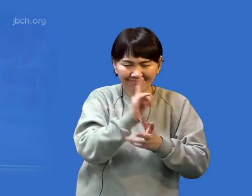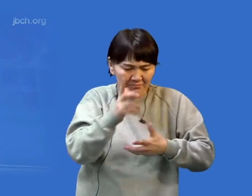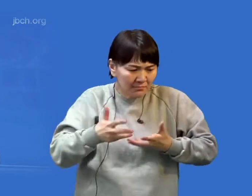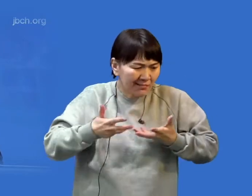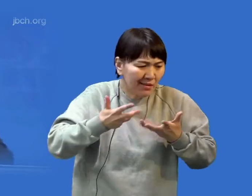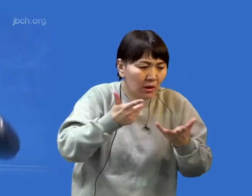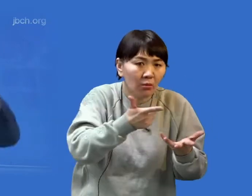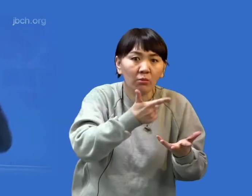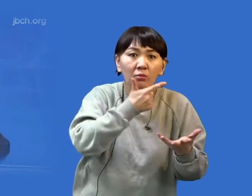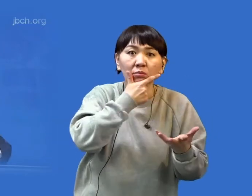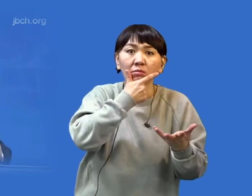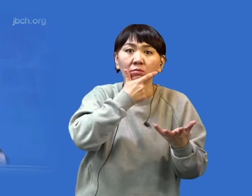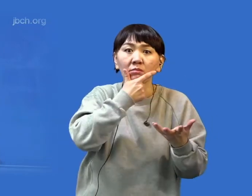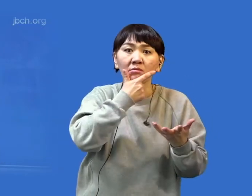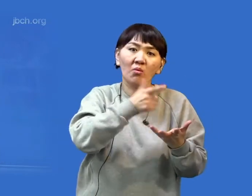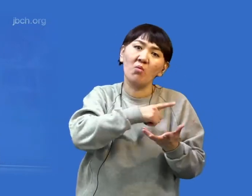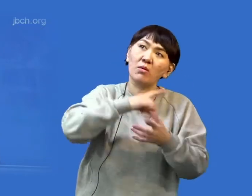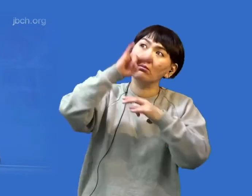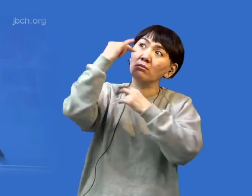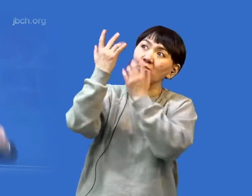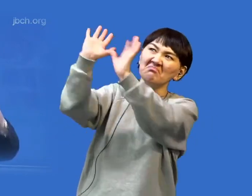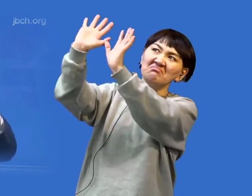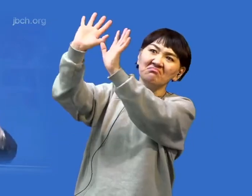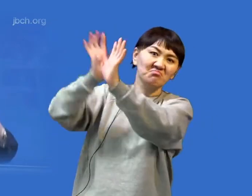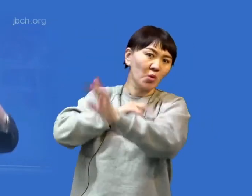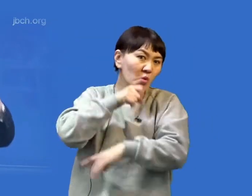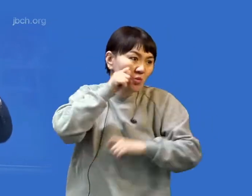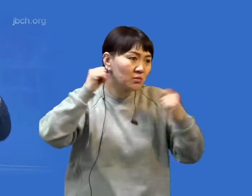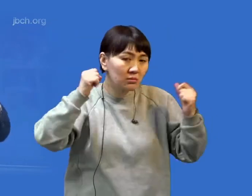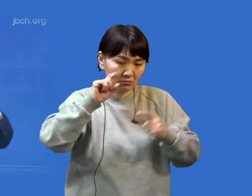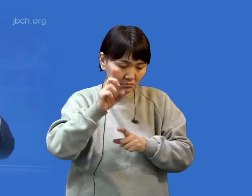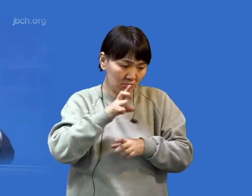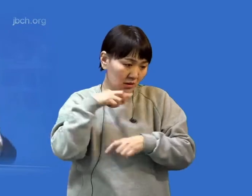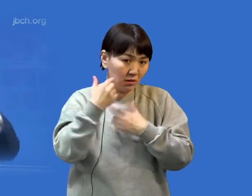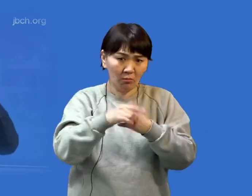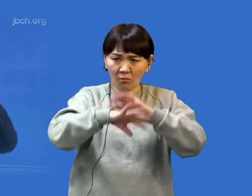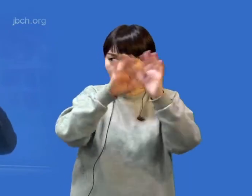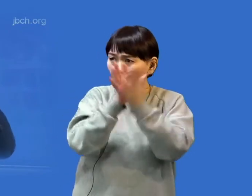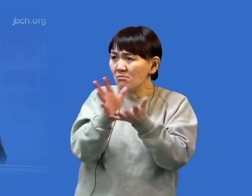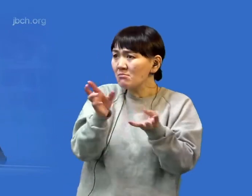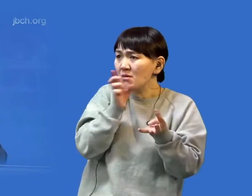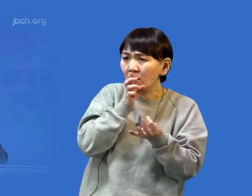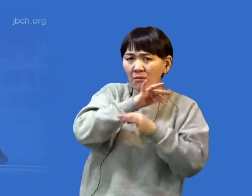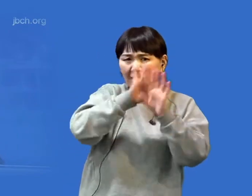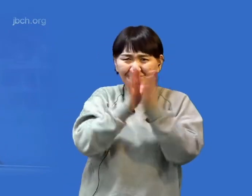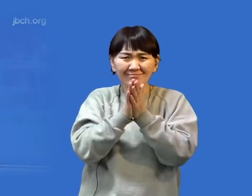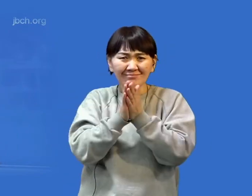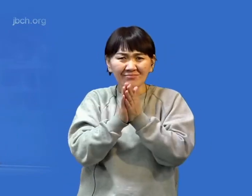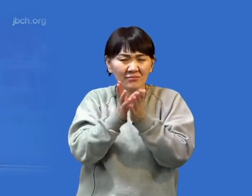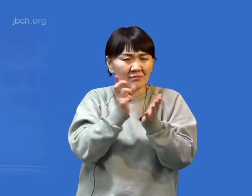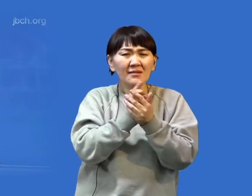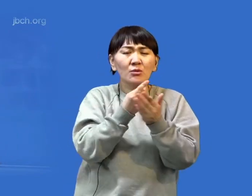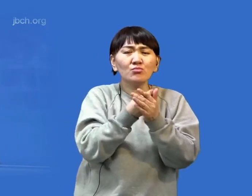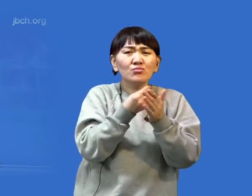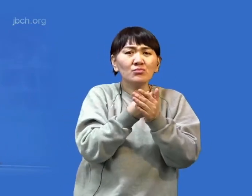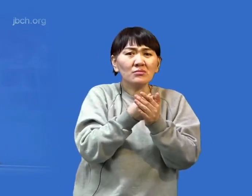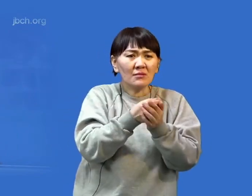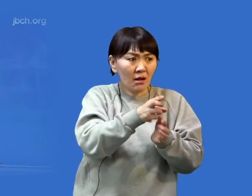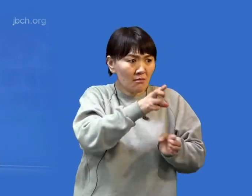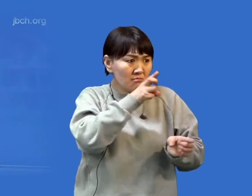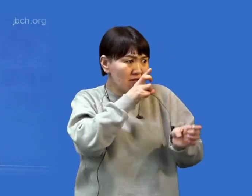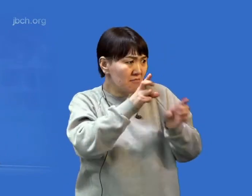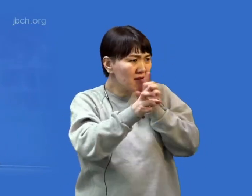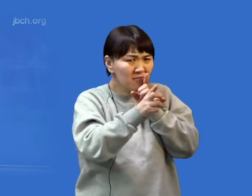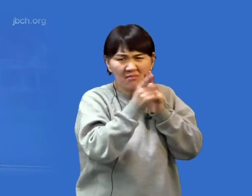хүсэж байгаа нэгүслэг хүртэл өөр хааж байна. Энэ бүхий л гамшиг. Тэмээ чам дээр ирж байгаа сайн сайхныг чиний гим нүгэл хааж